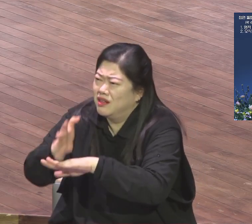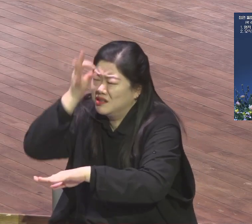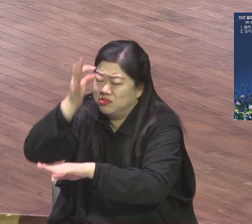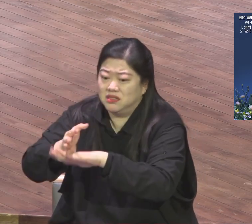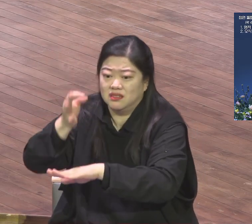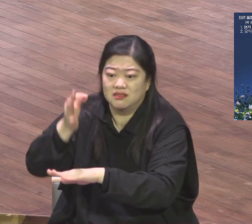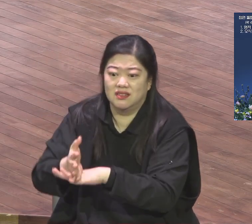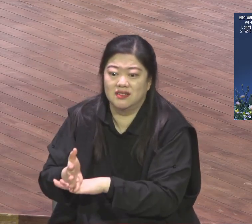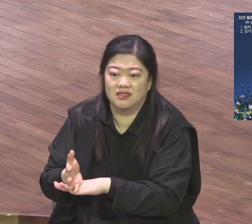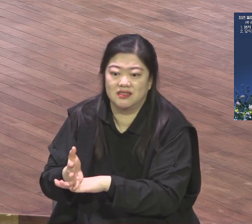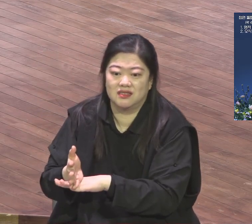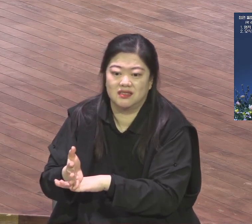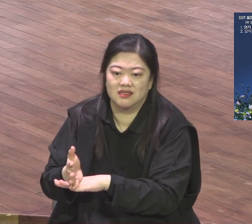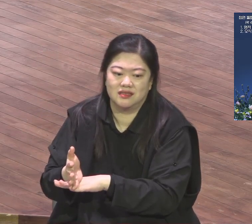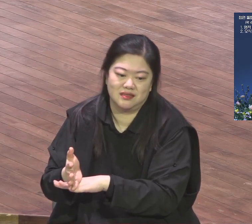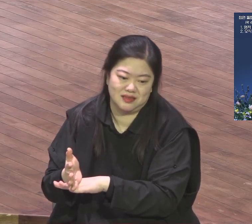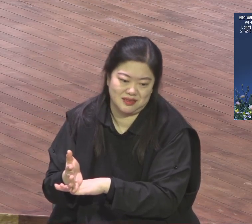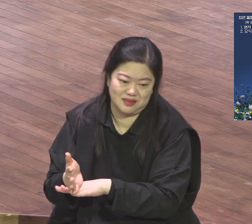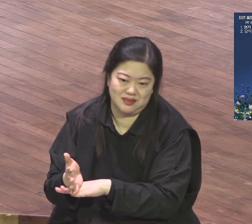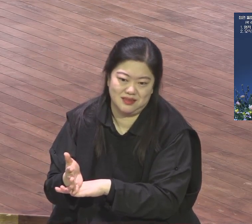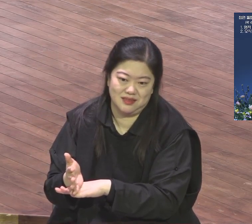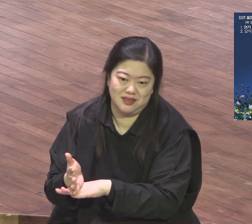평상시 삶이 그래서 중요합니다.